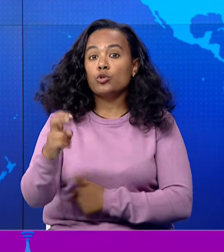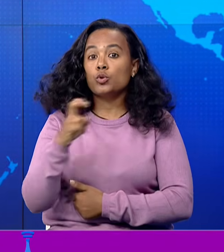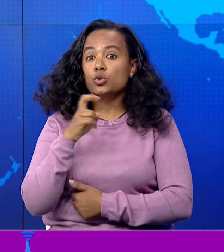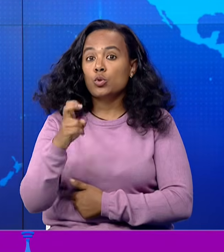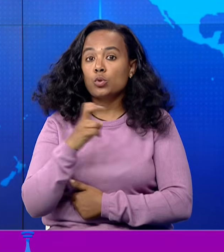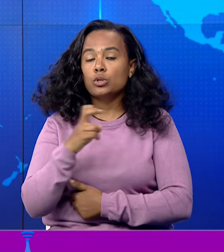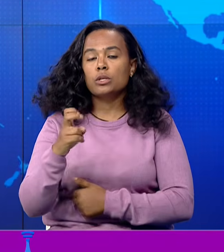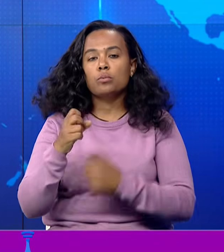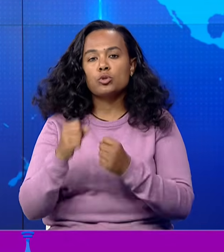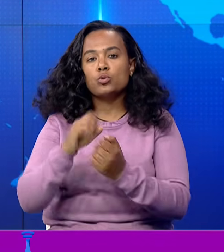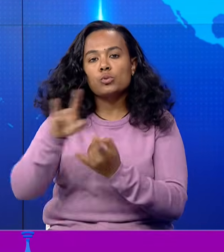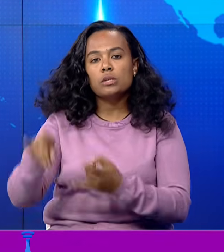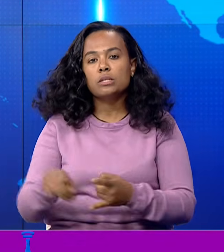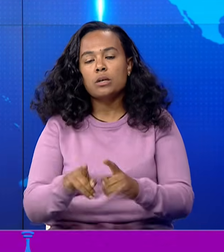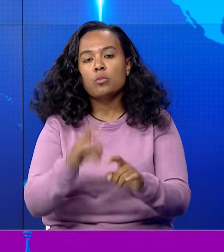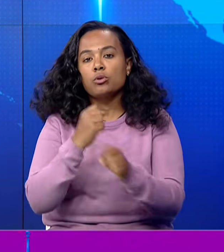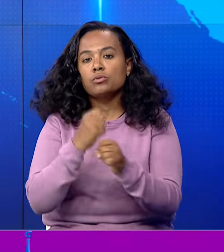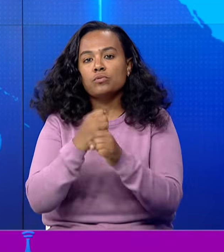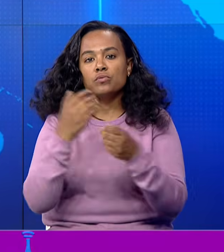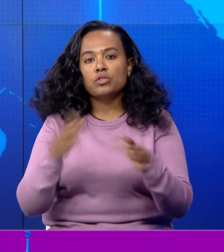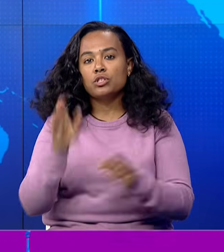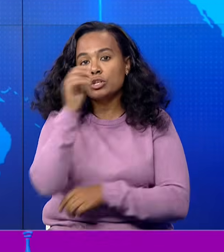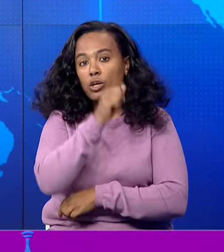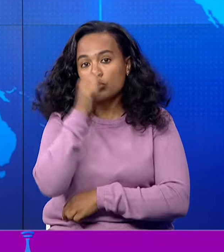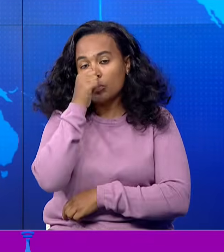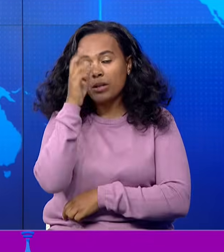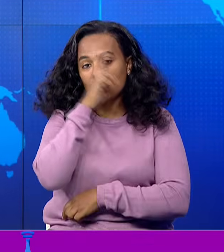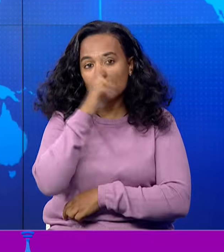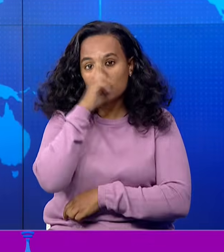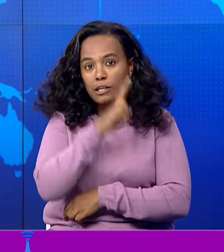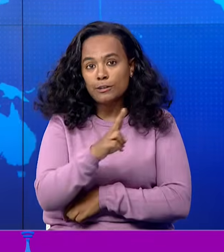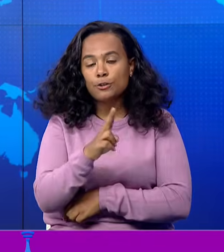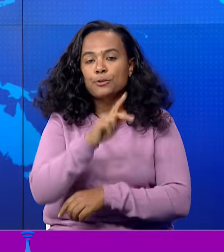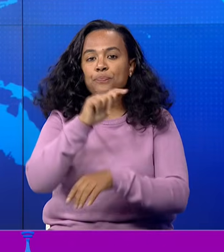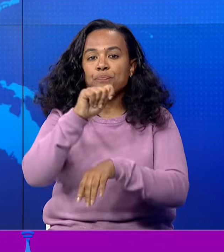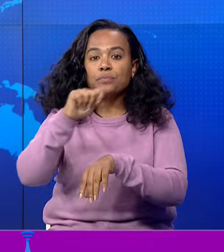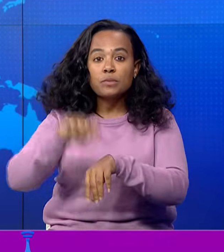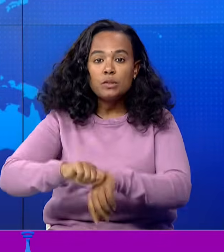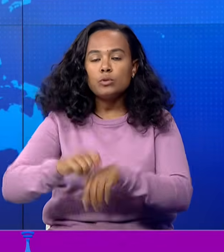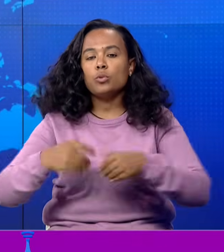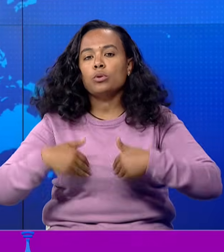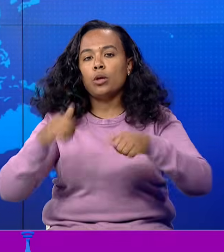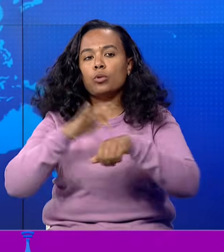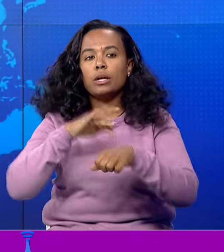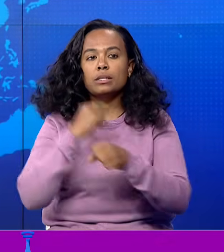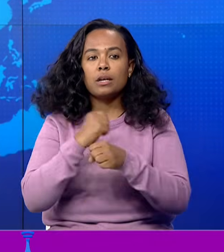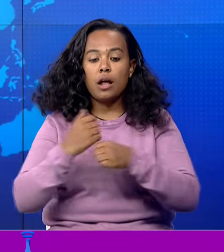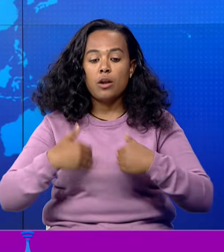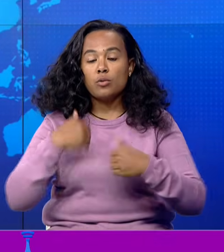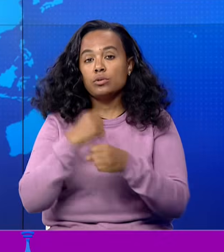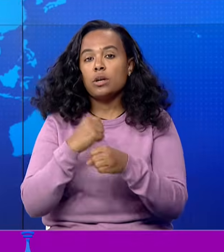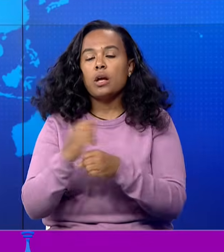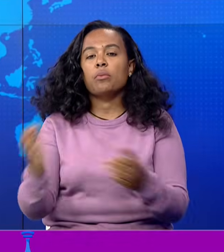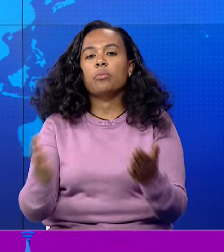የሚያስችል ሲስተሞች ሰርተዋል። የኢትዮጵያ አርቲፊሻል ኢንተለጀንስ ኢንስቲትዩት ወጣቱ ላይ እየሰራ ያለው ስራ